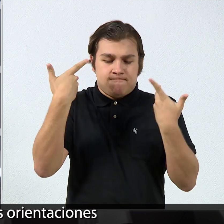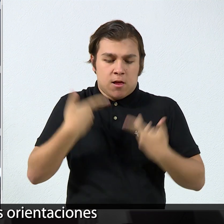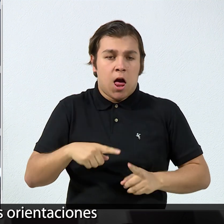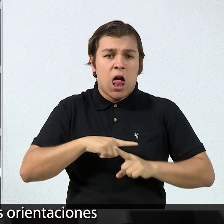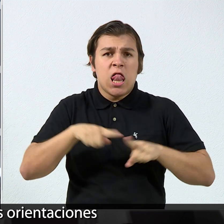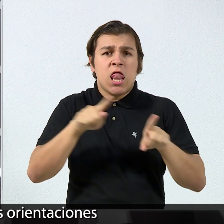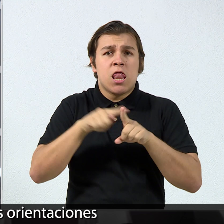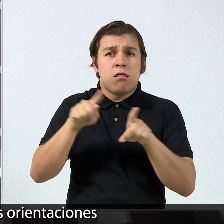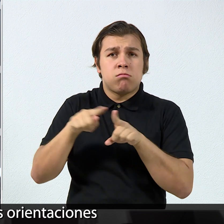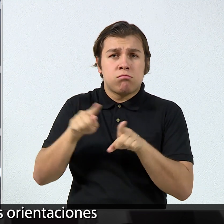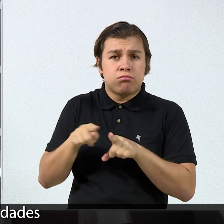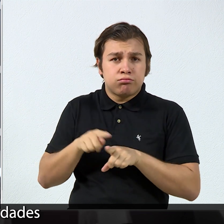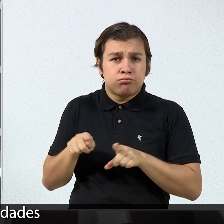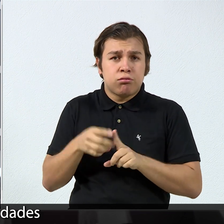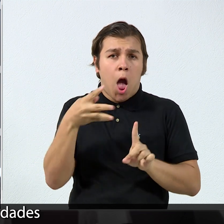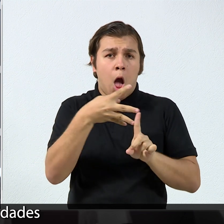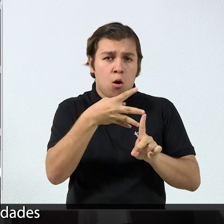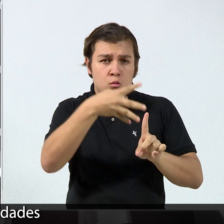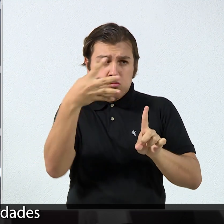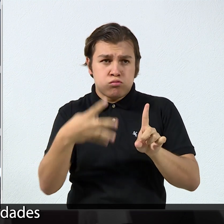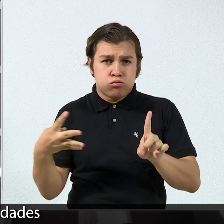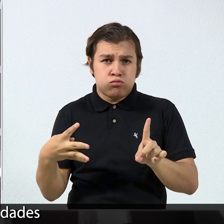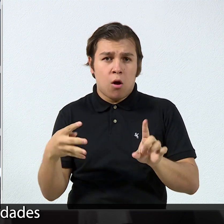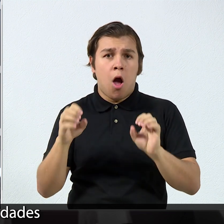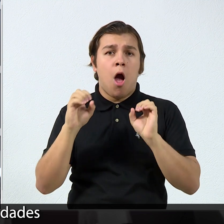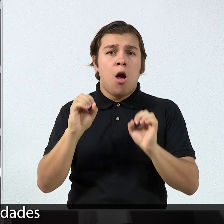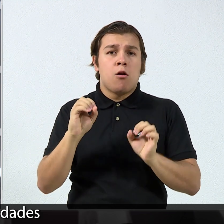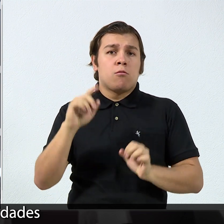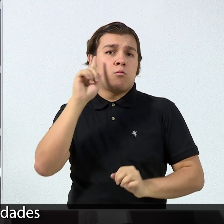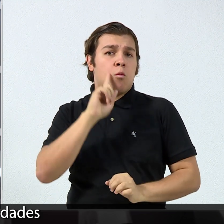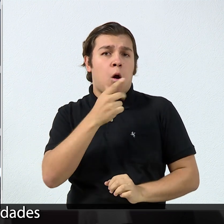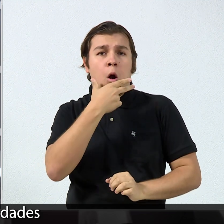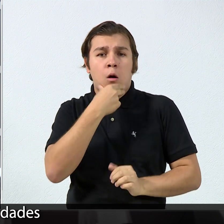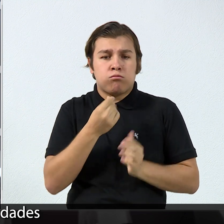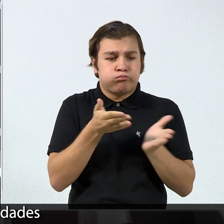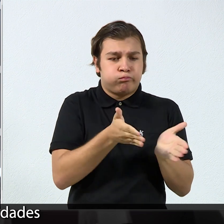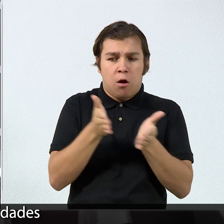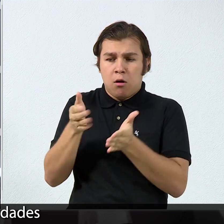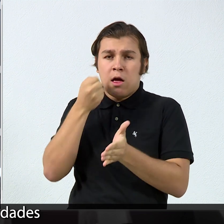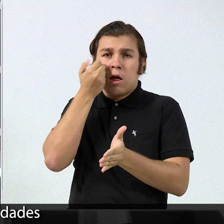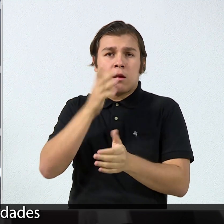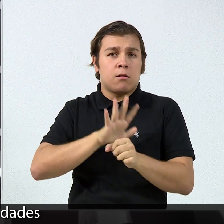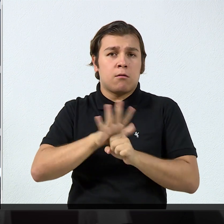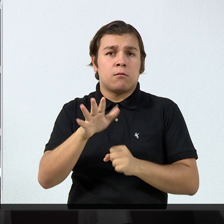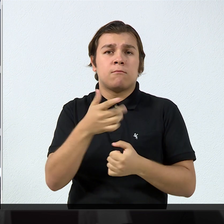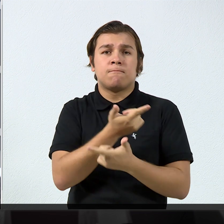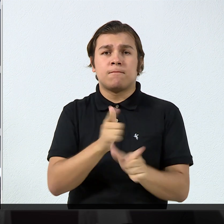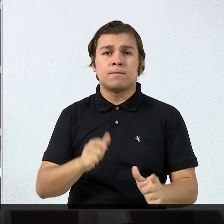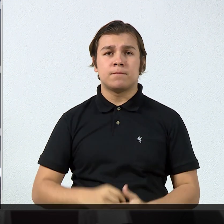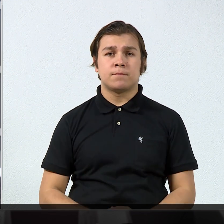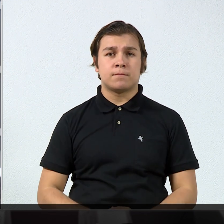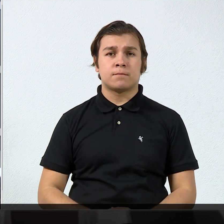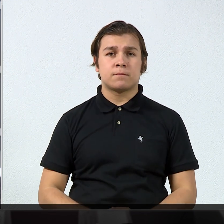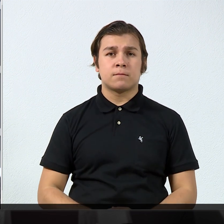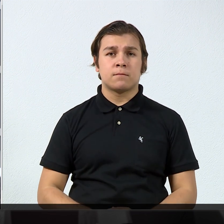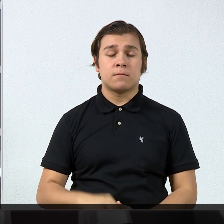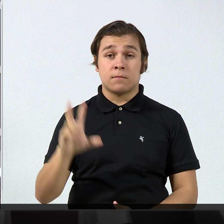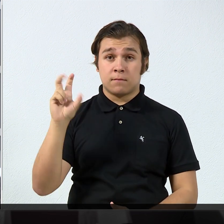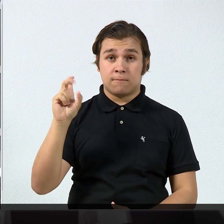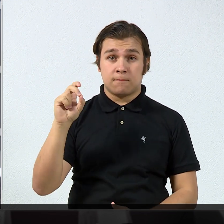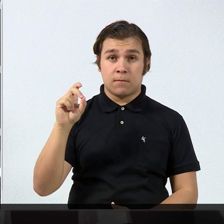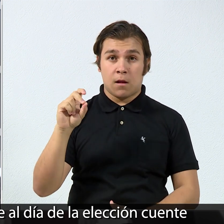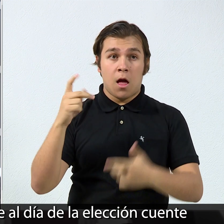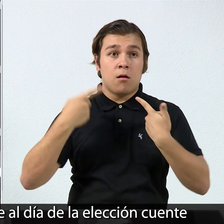diferentes orientaciones sexuales, identidades de género y expresiones de género. 30º.